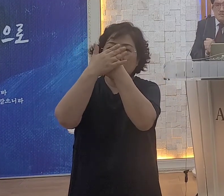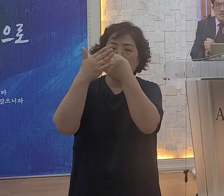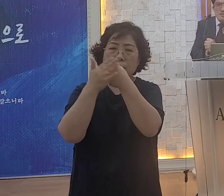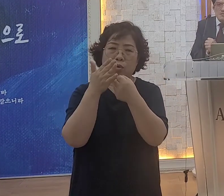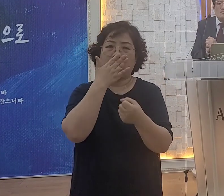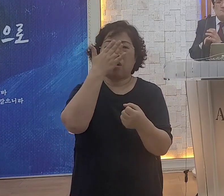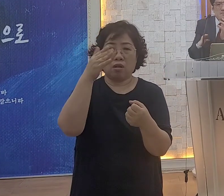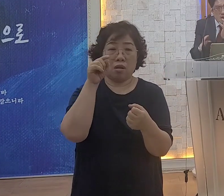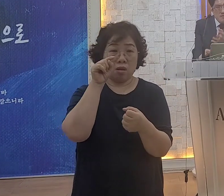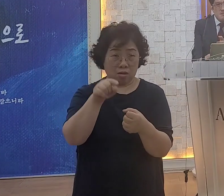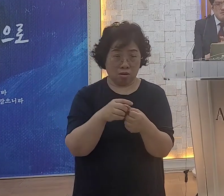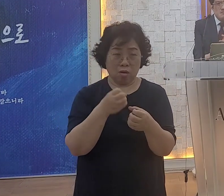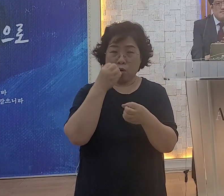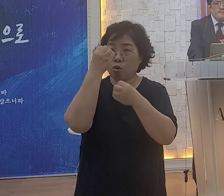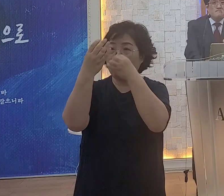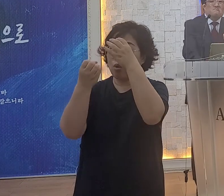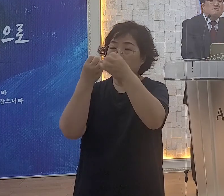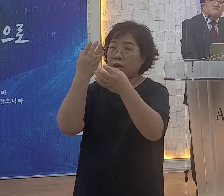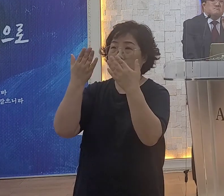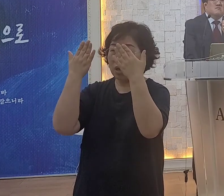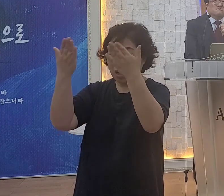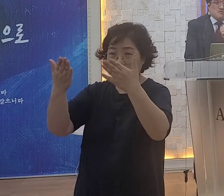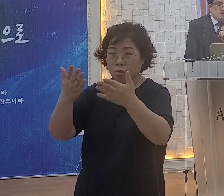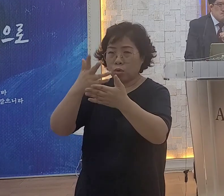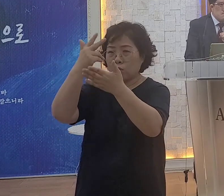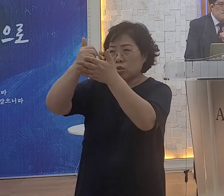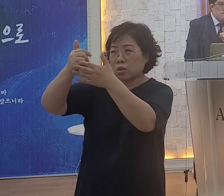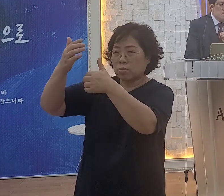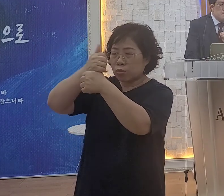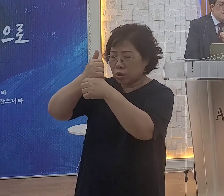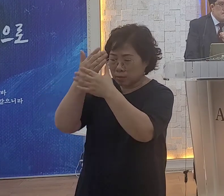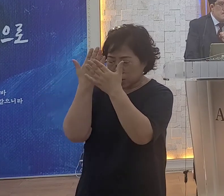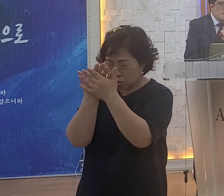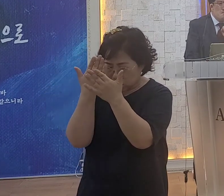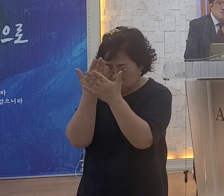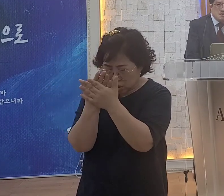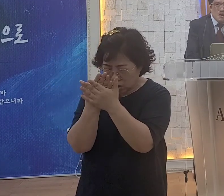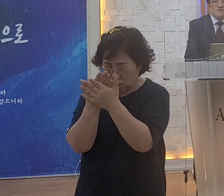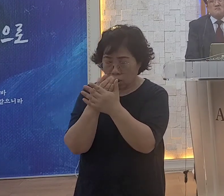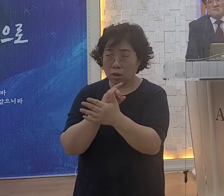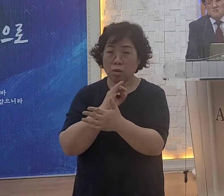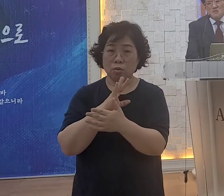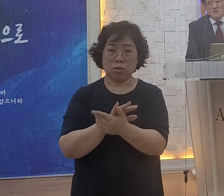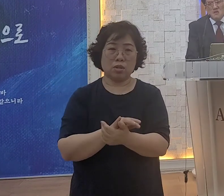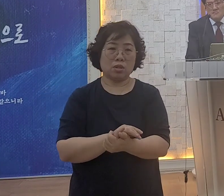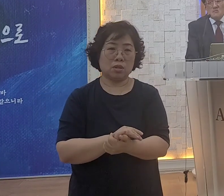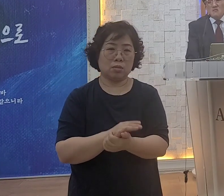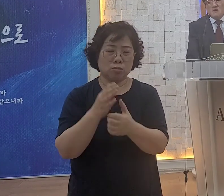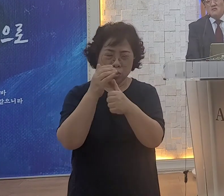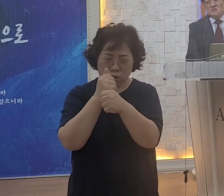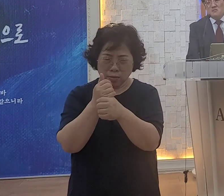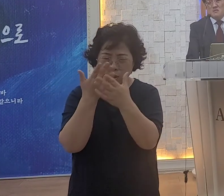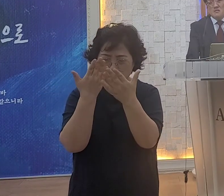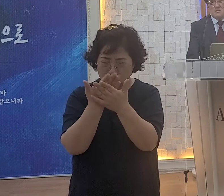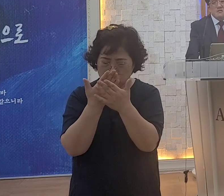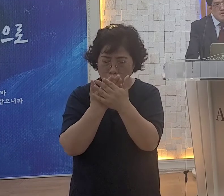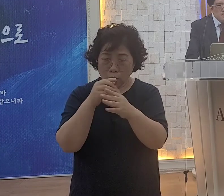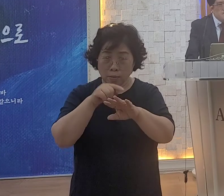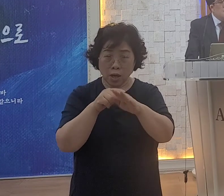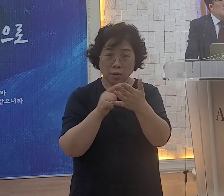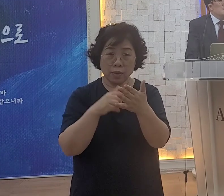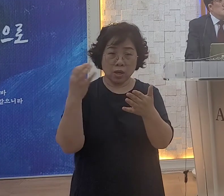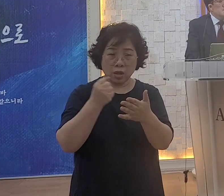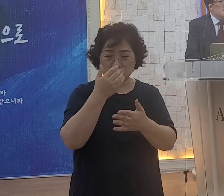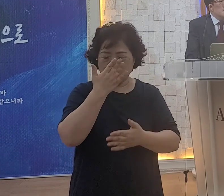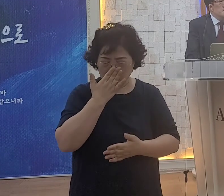수 없습니다. 이거 고백하면서 주님 붙들어 주세요. 오직 이거 하나로 겸손하게 가는 그